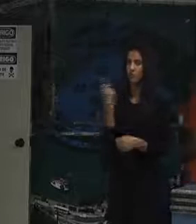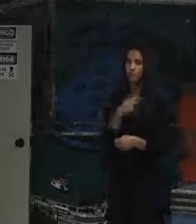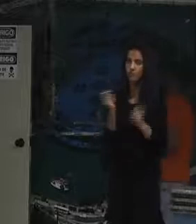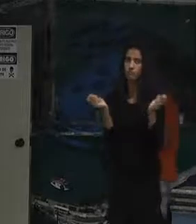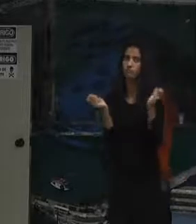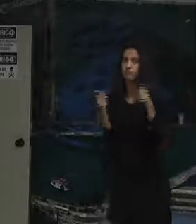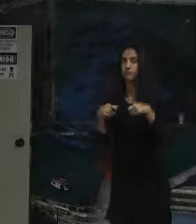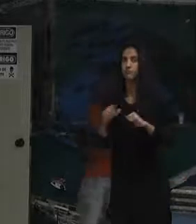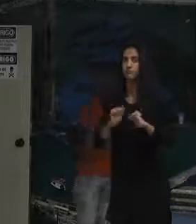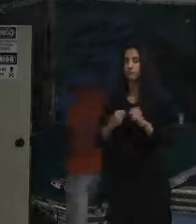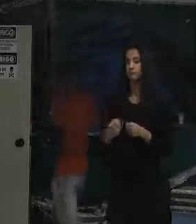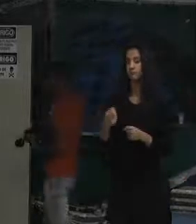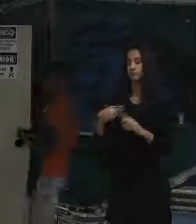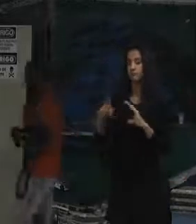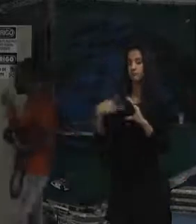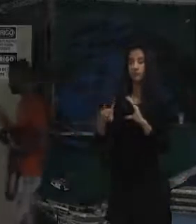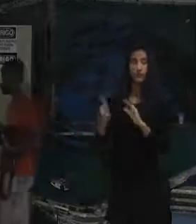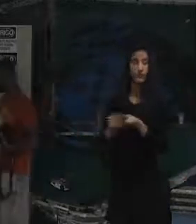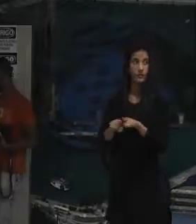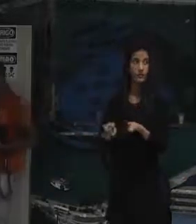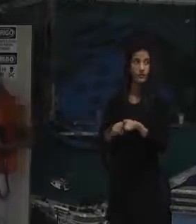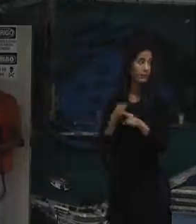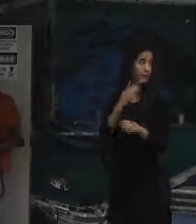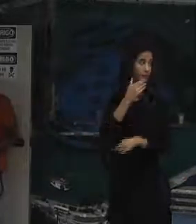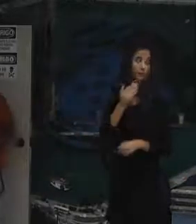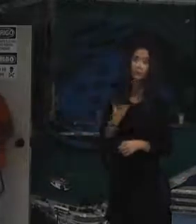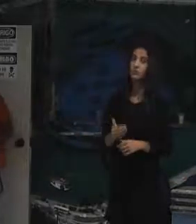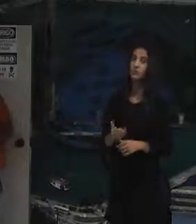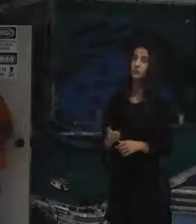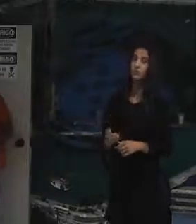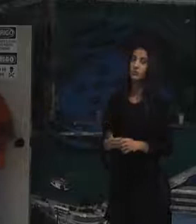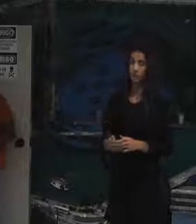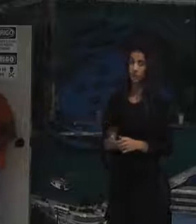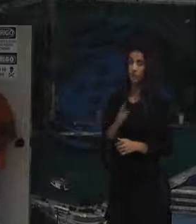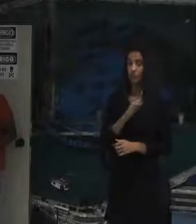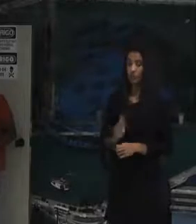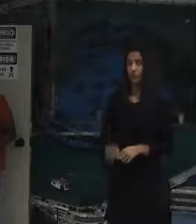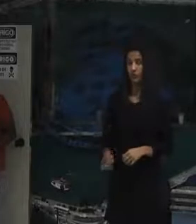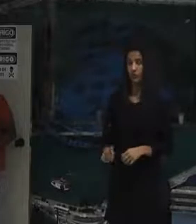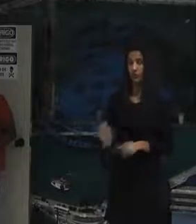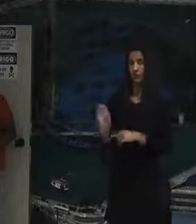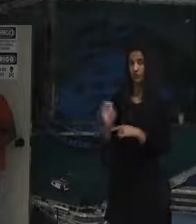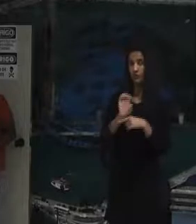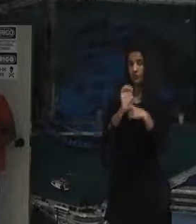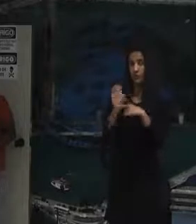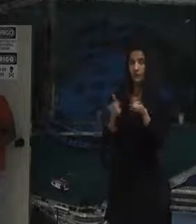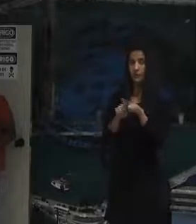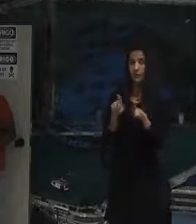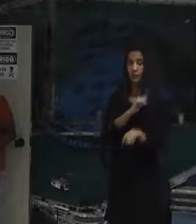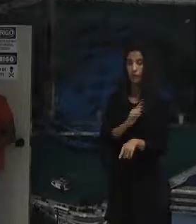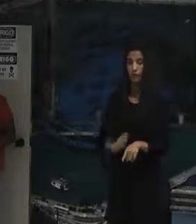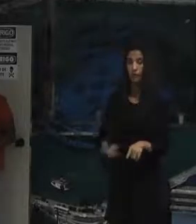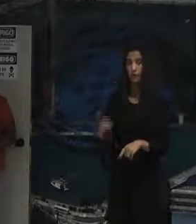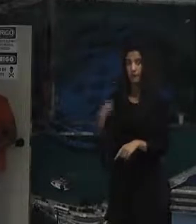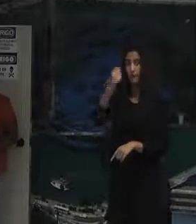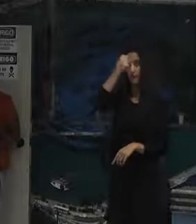nessa casa e que podemos pedir veementemente tanto o governo do estado como o governo municipal, é a manutenção das estradas